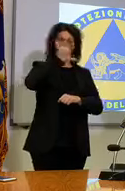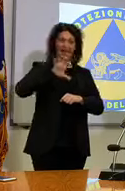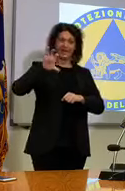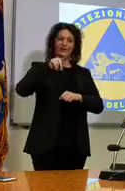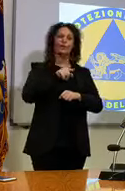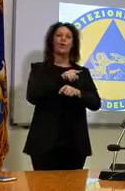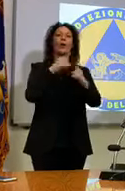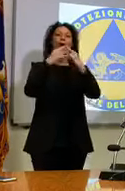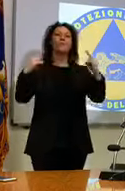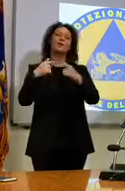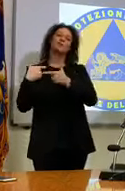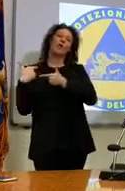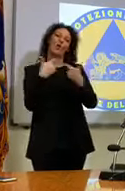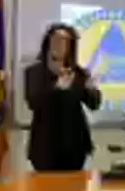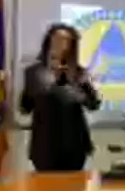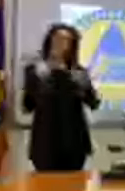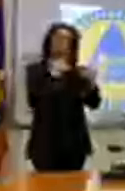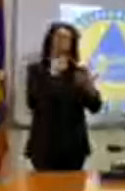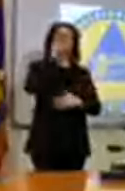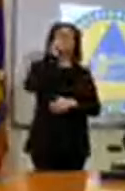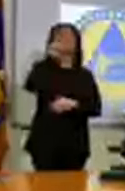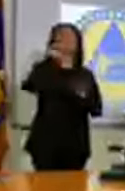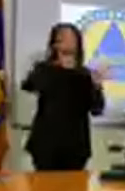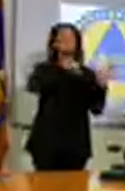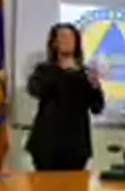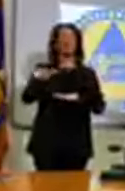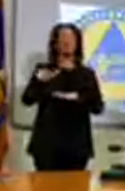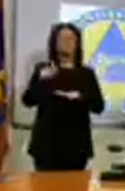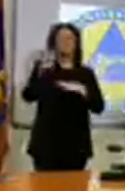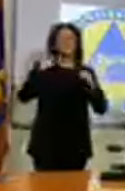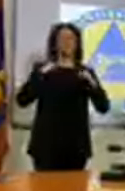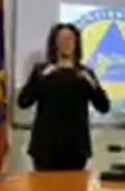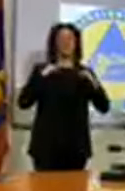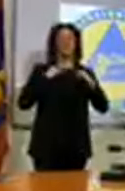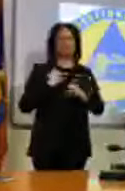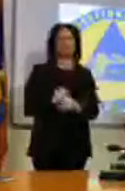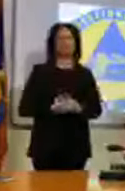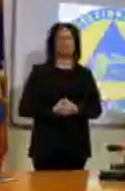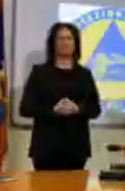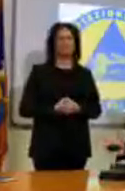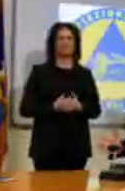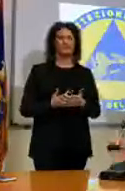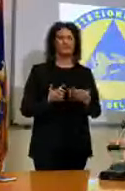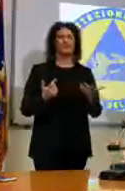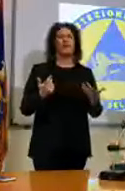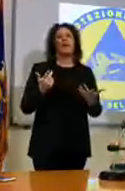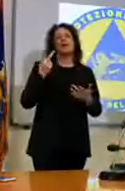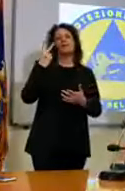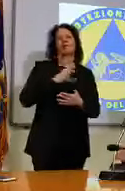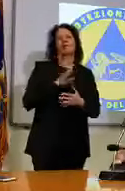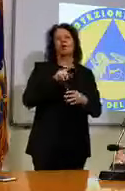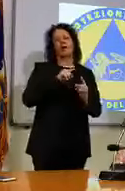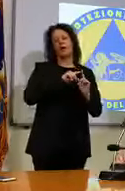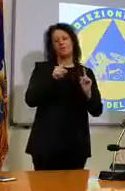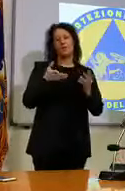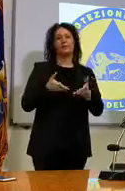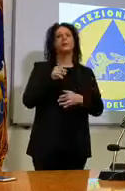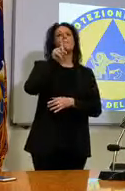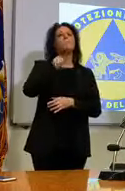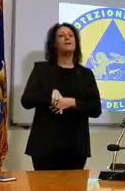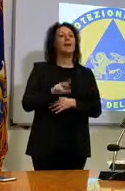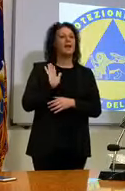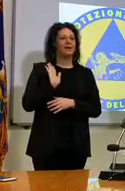ai volontari, a tutti coloro che comunque hanno avuto un ruolo in questa partita. Sono solo 1.000, poi troveremo un sistema,